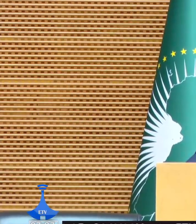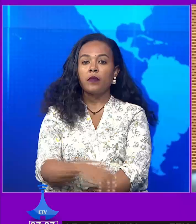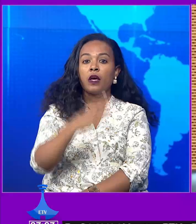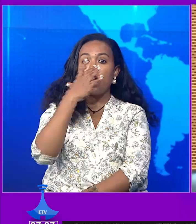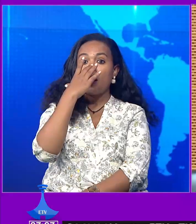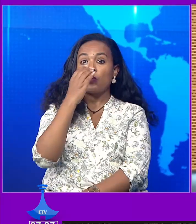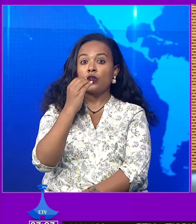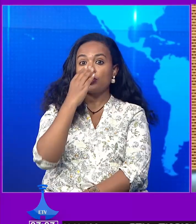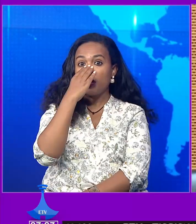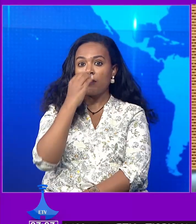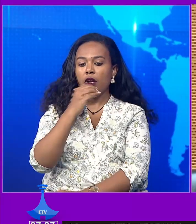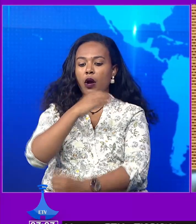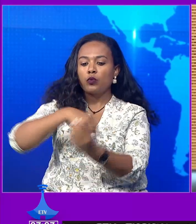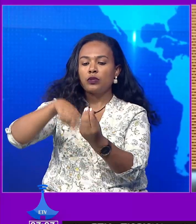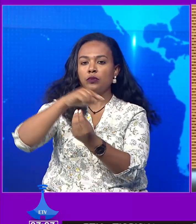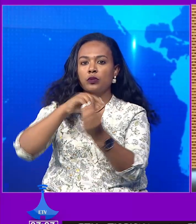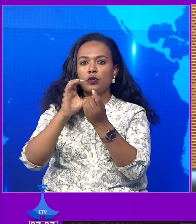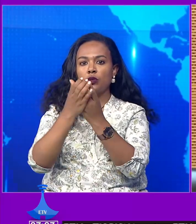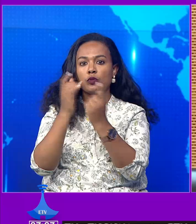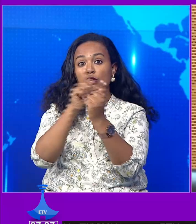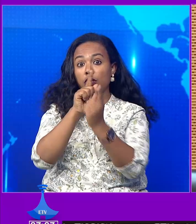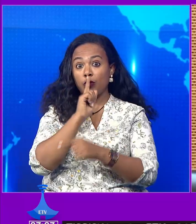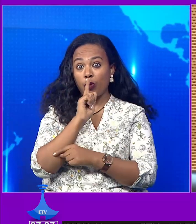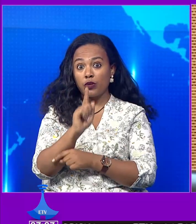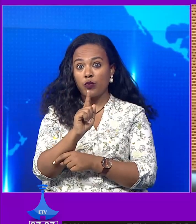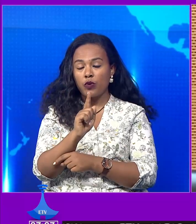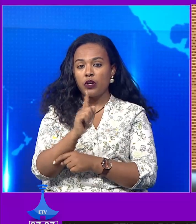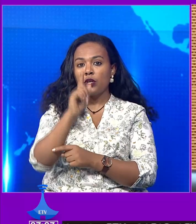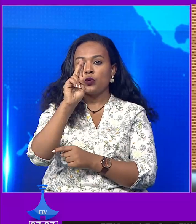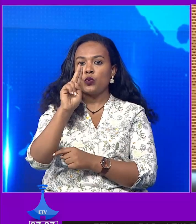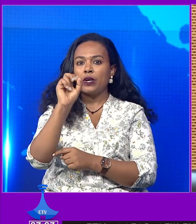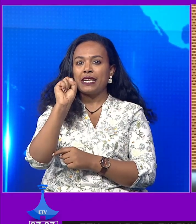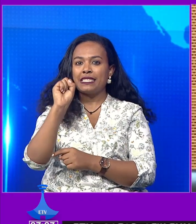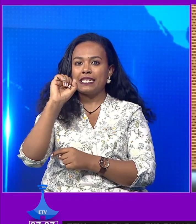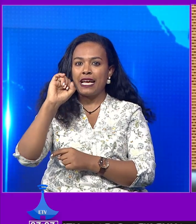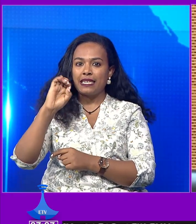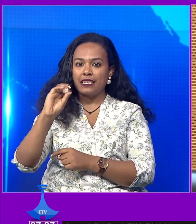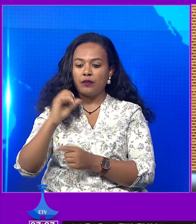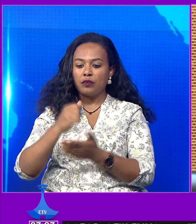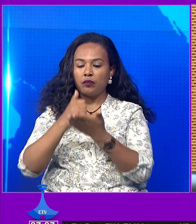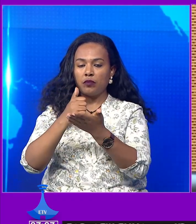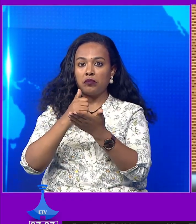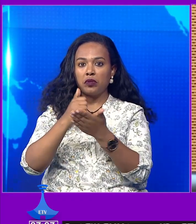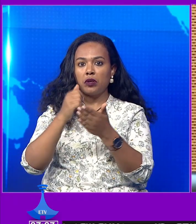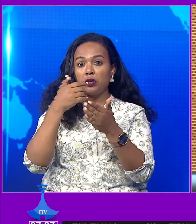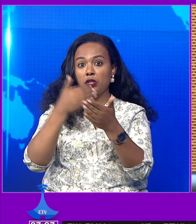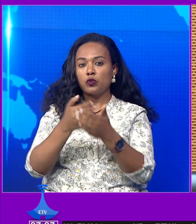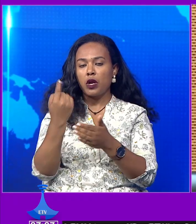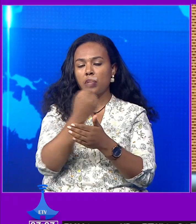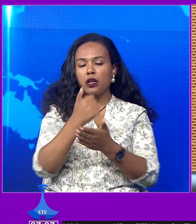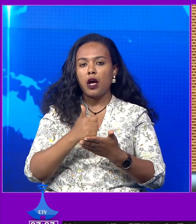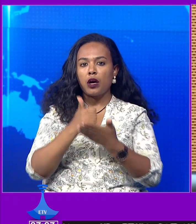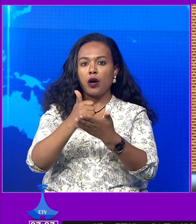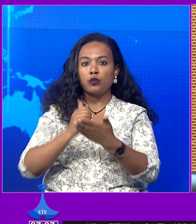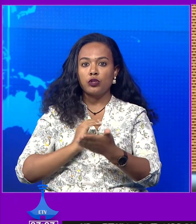አህጉራችን አፍሪካ ውስብስብ ሁኔታዎች እየገጠሟት ነው። ዩኤስኤድን በመሳሰሉ የድጋፍ ማዕቀፎች የሚደርሱን አንዳንድ